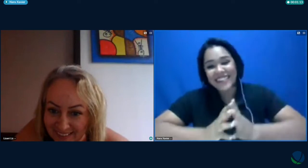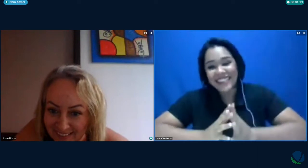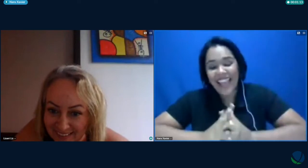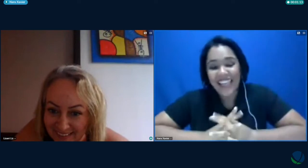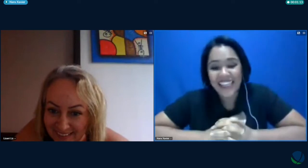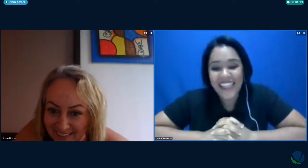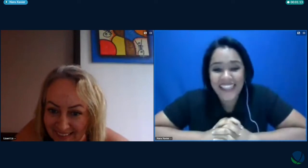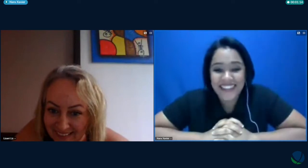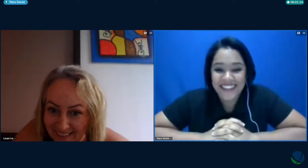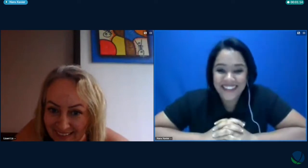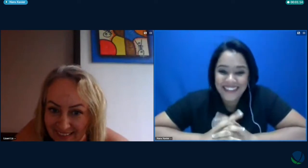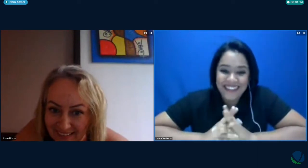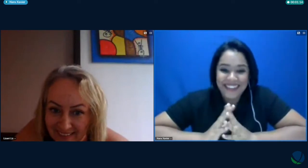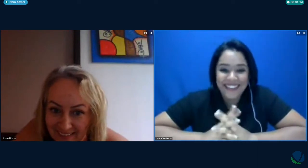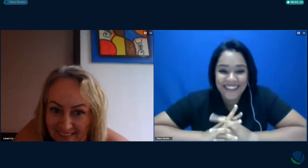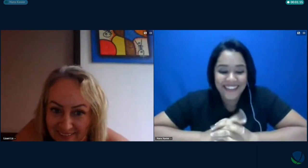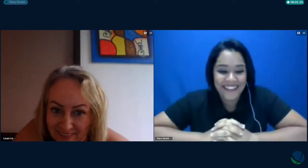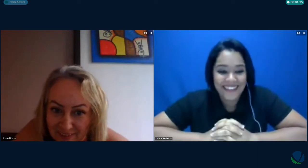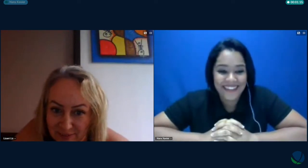E aí, Li?